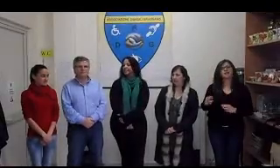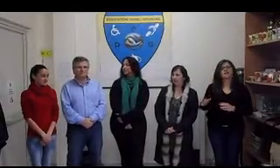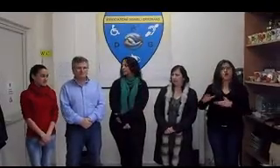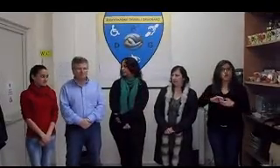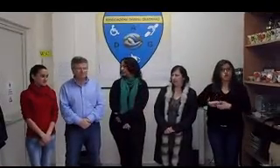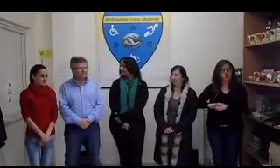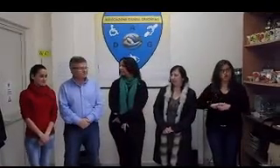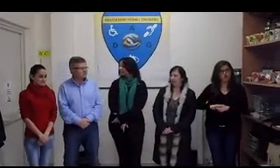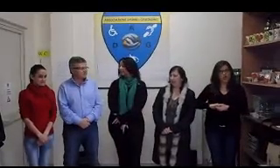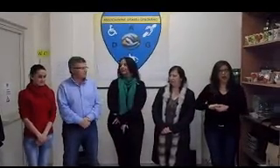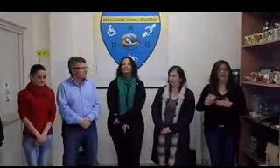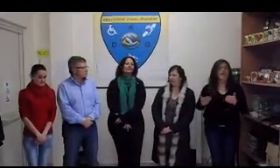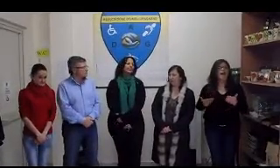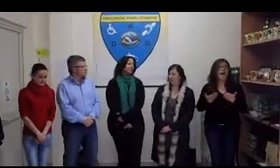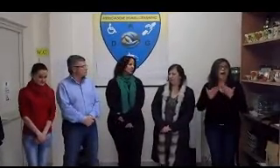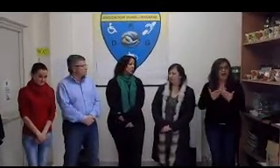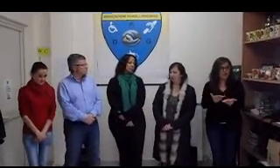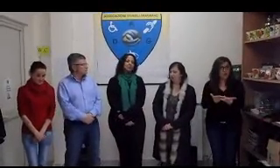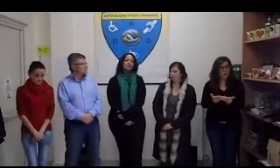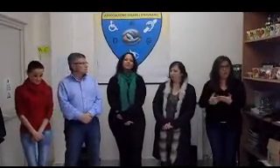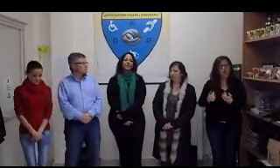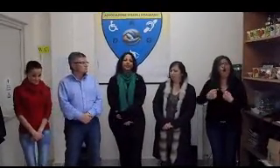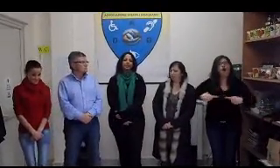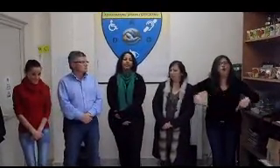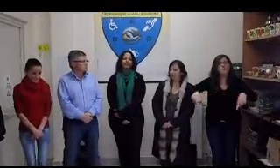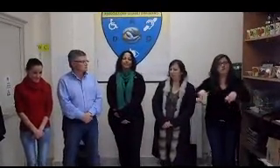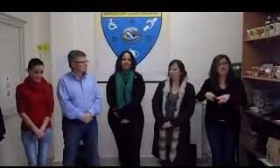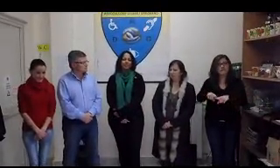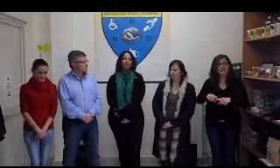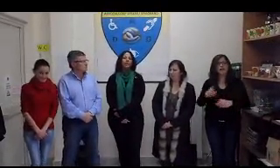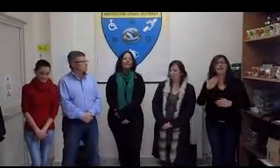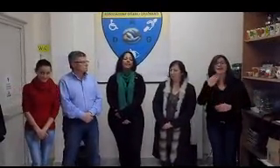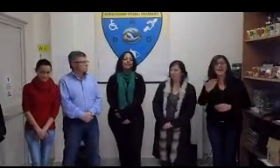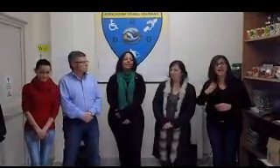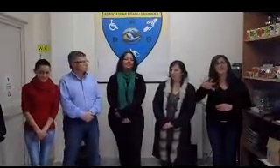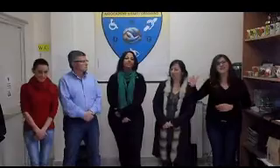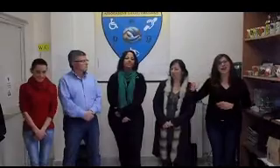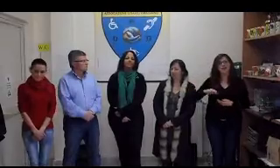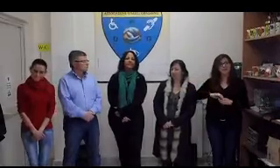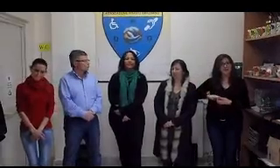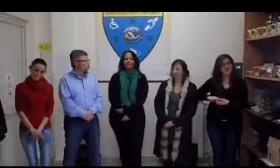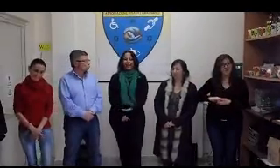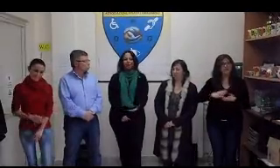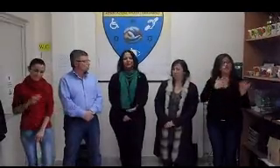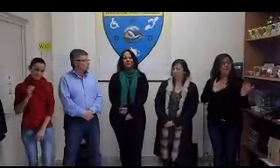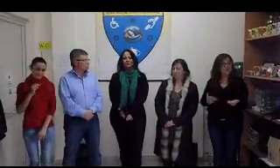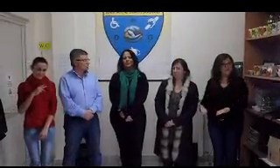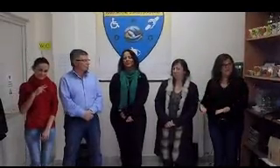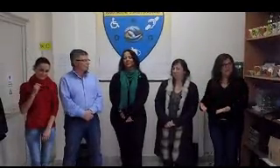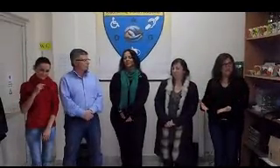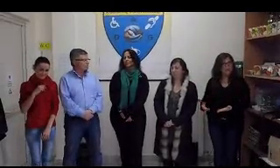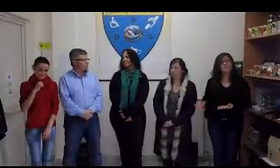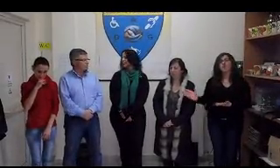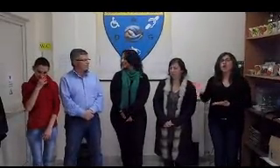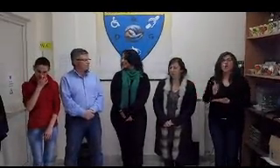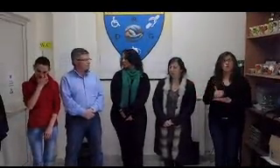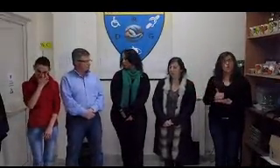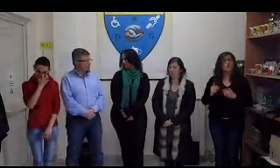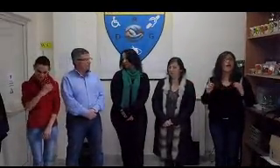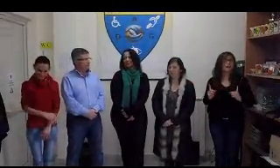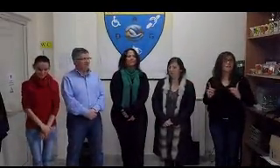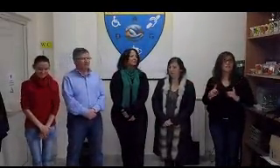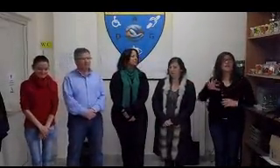Io ringrazio quindi le altre associazioni per l'invito e attendiamo tutti gli